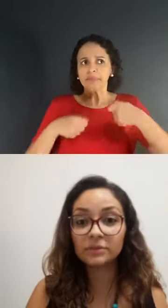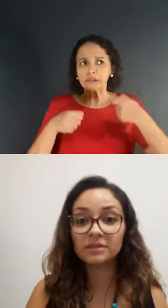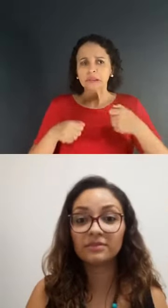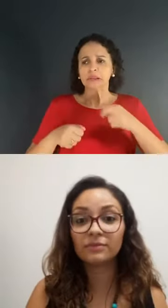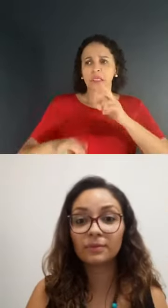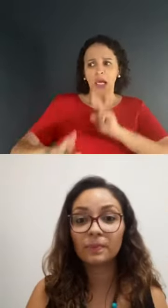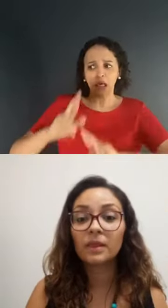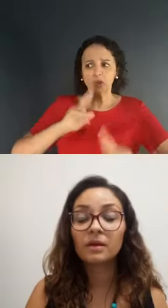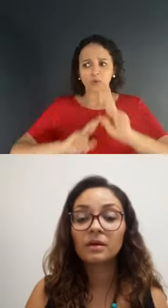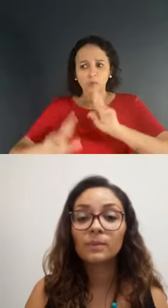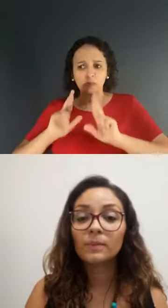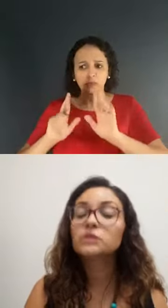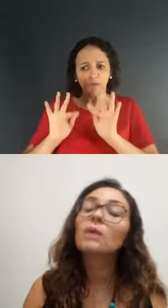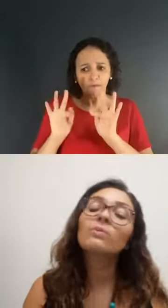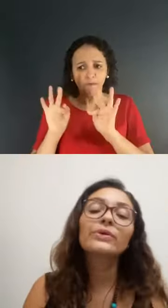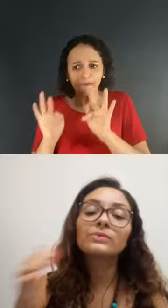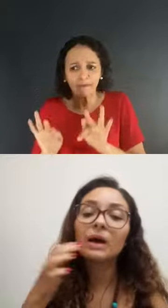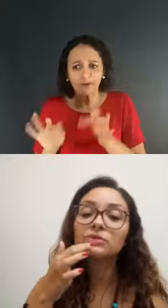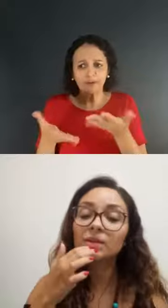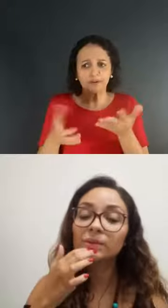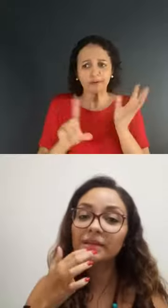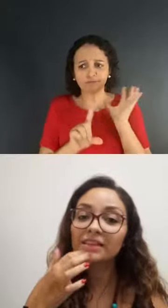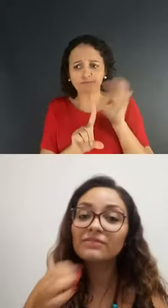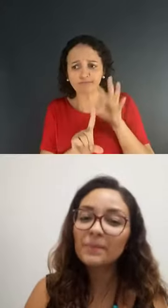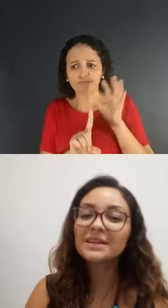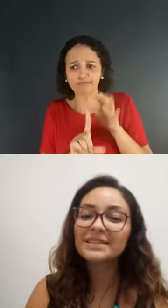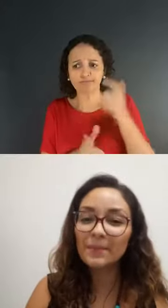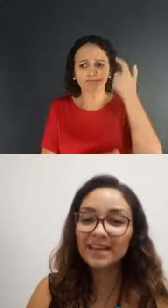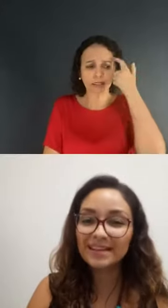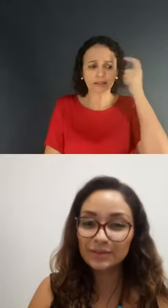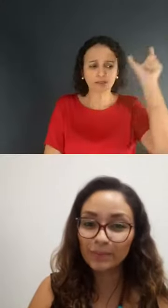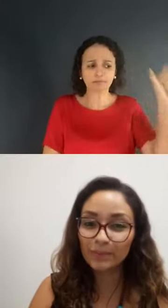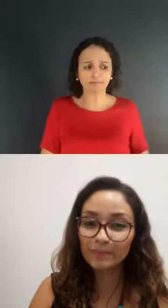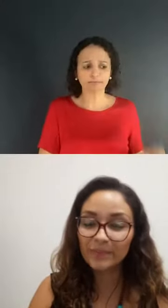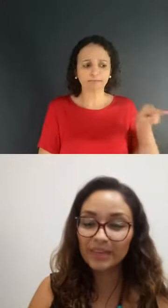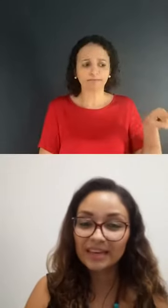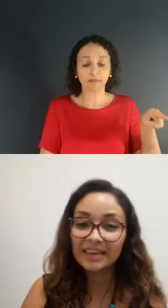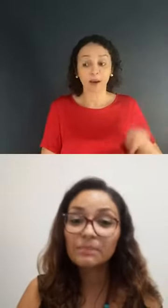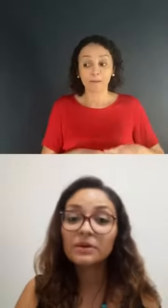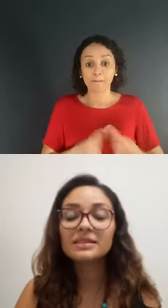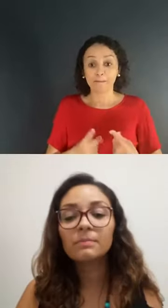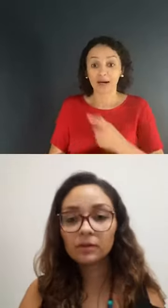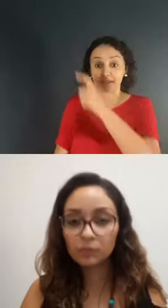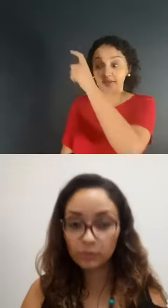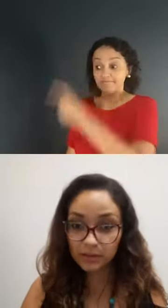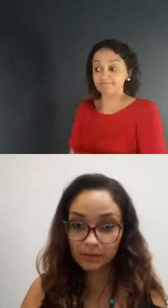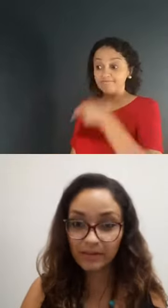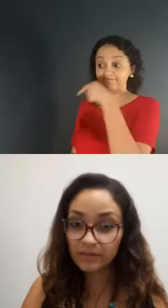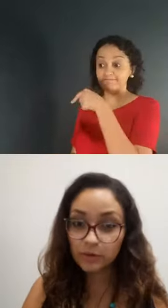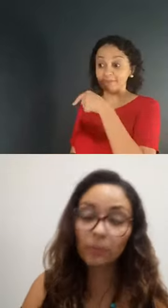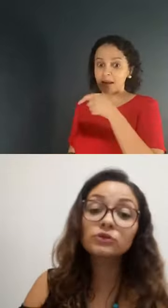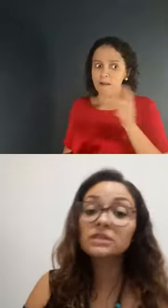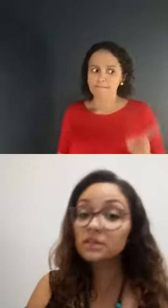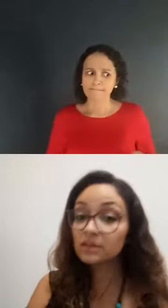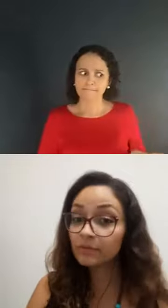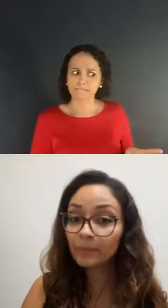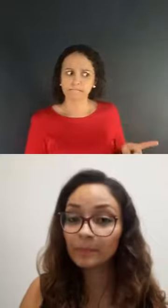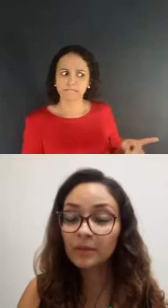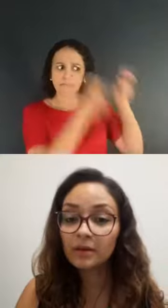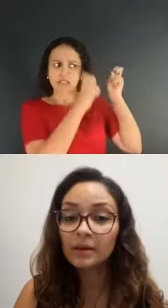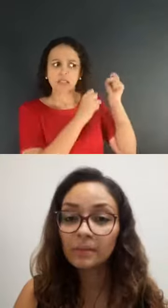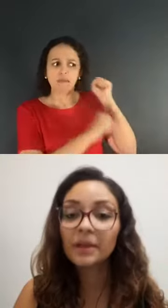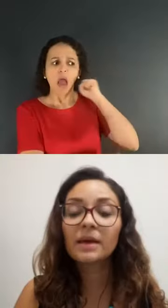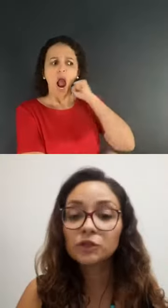relacionamento abusivo. Mas o abusador, ele vai perceber isso. E percebendo isso, ele vai fazer o